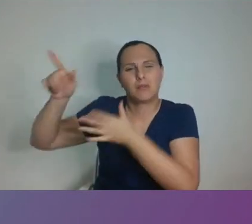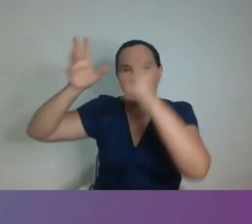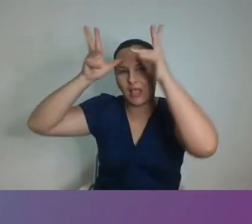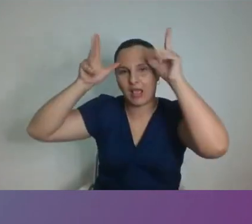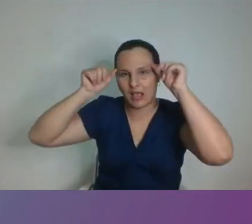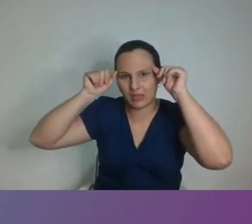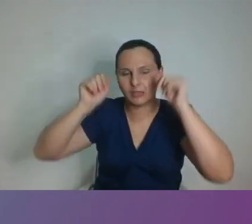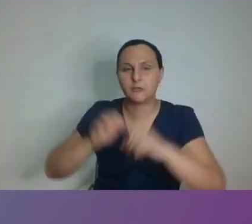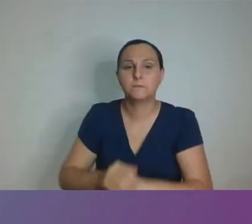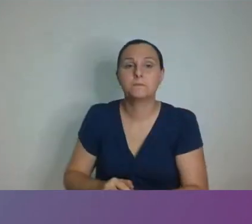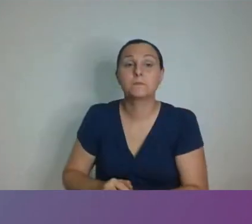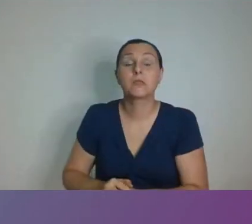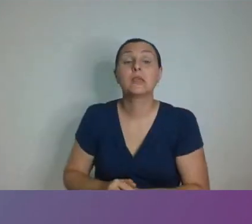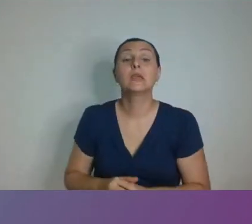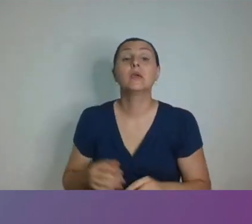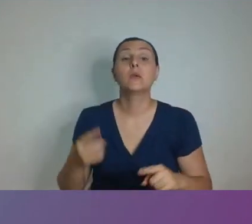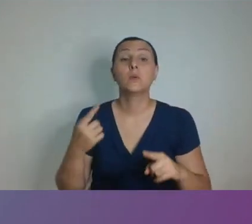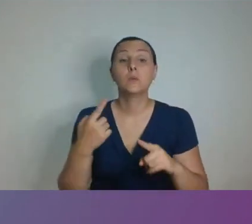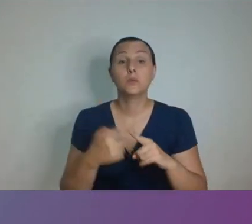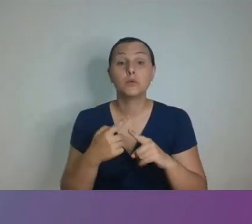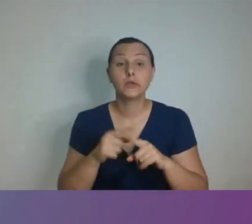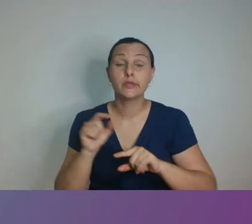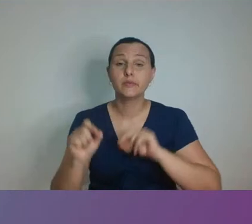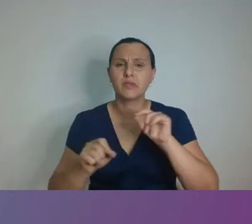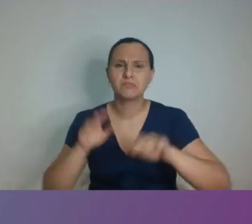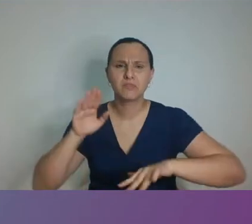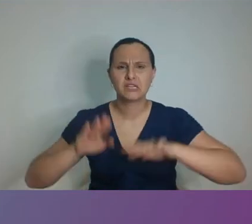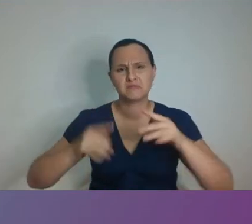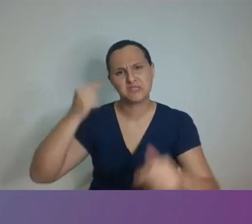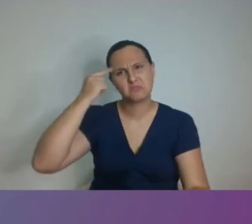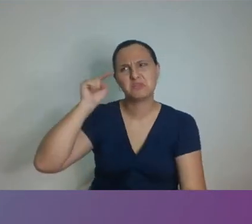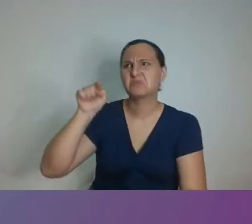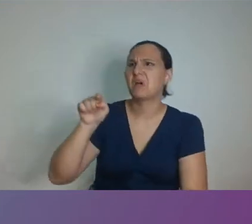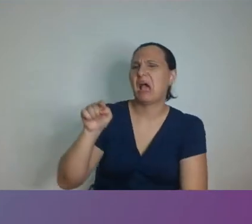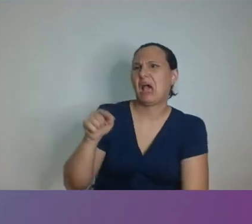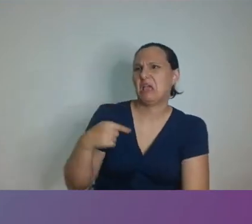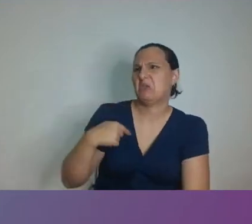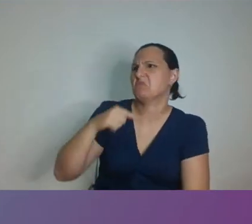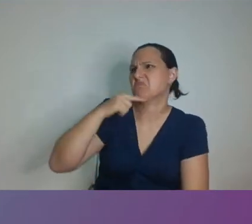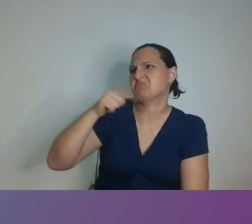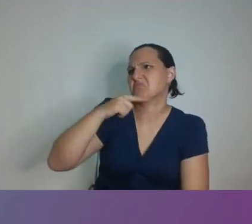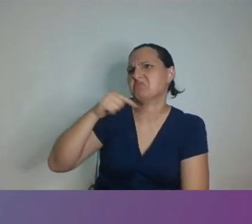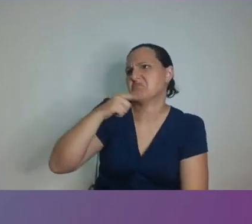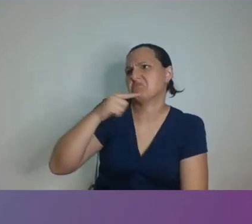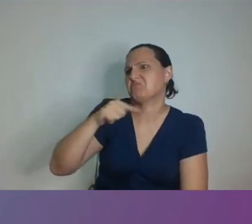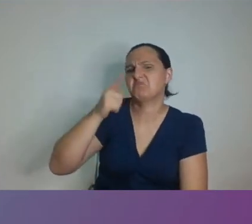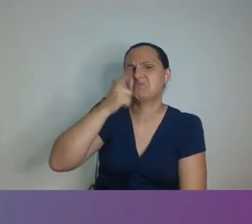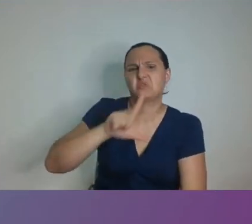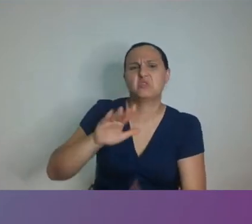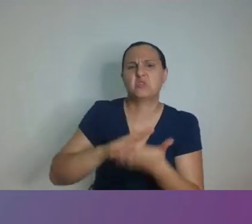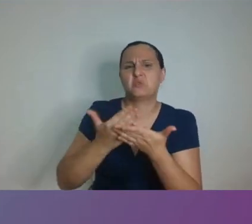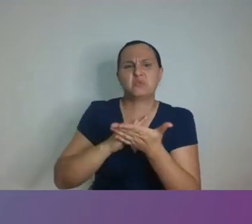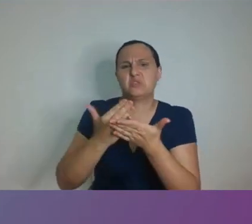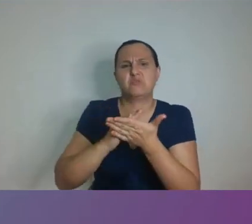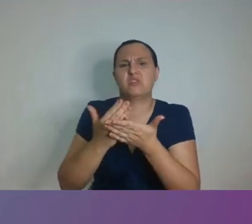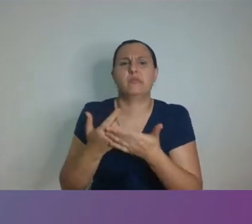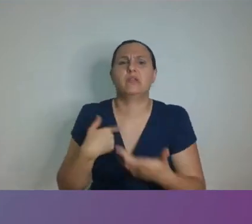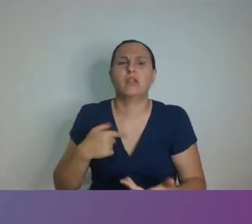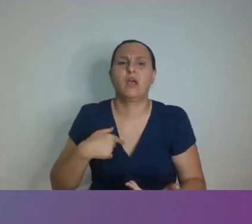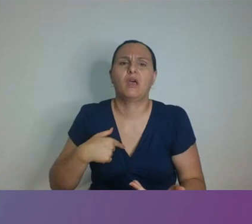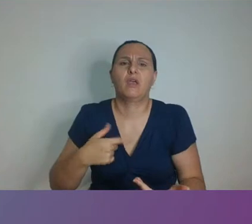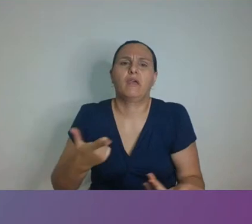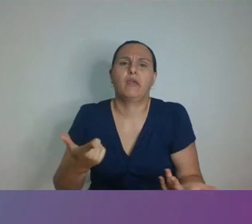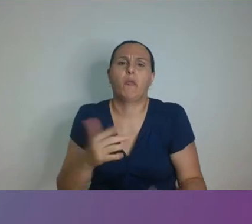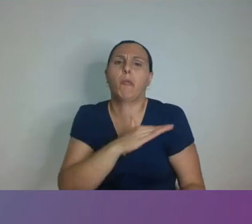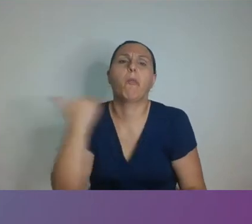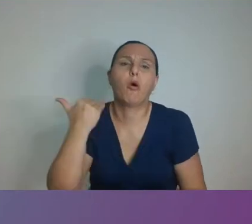afoga, ou seja, não dou conta de interpretar, não sei o que é isso, ou a gente nada. Para nadar, precisa de estratégia. Eu preciso coordenar